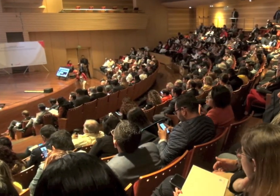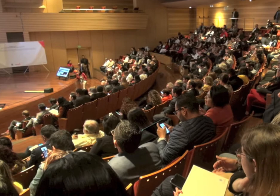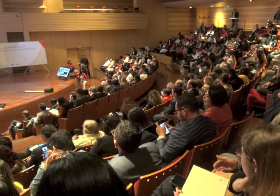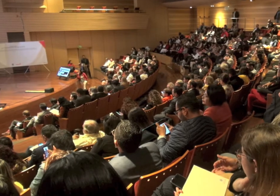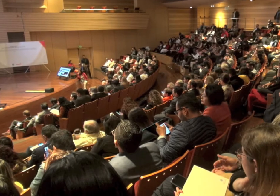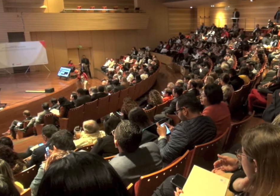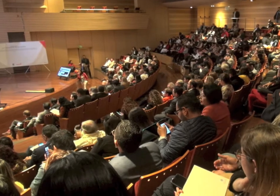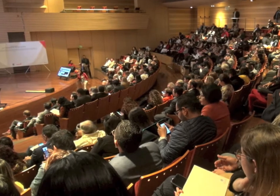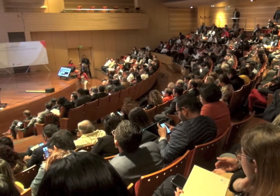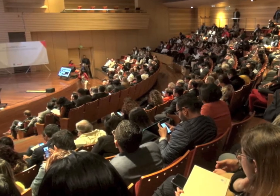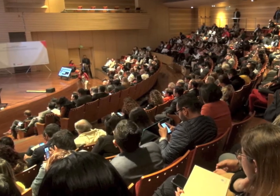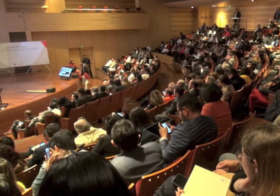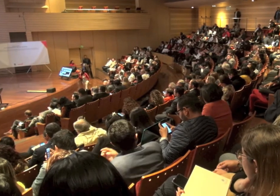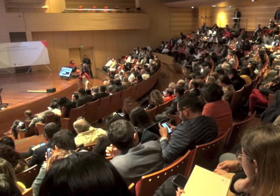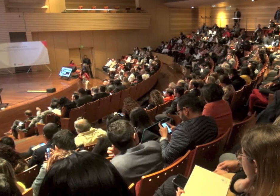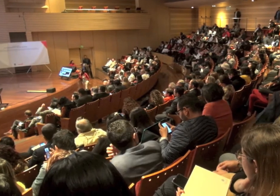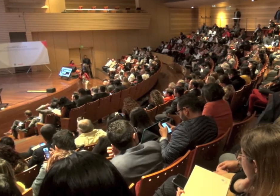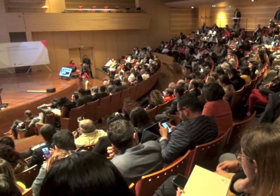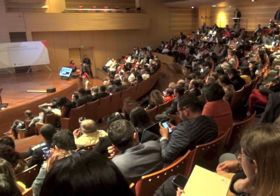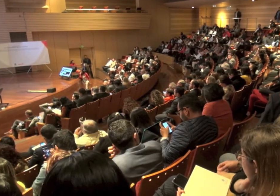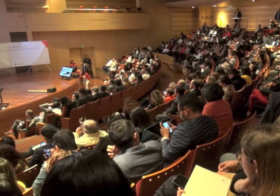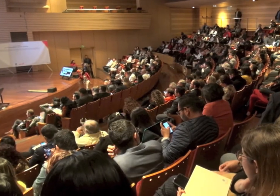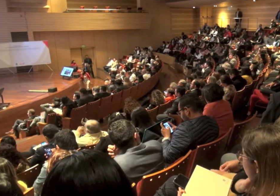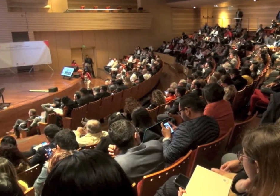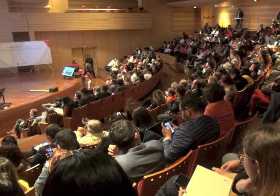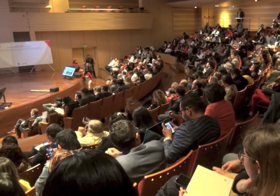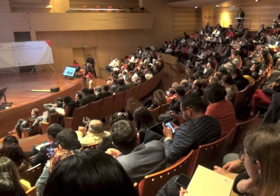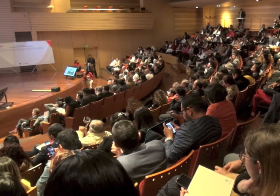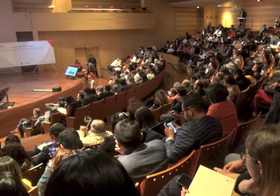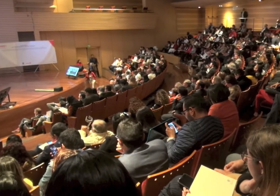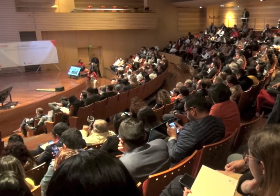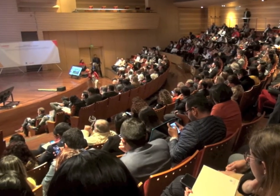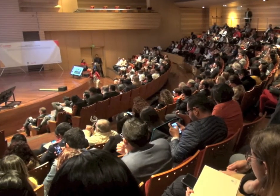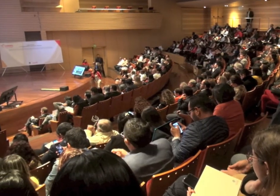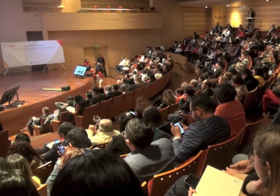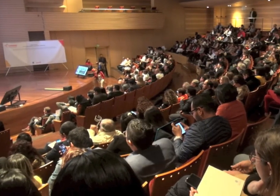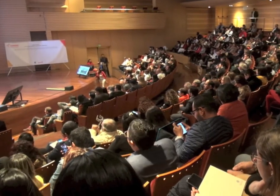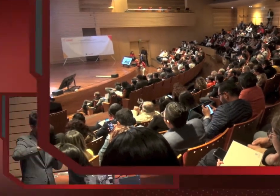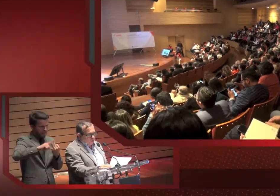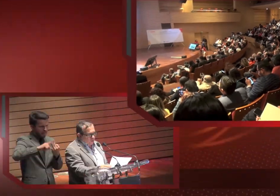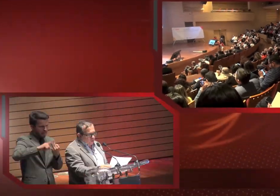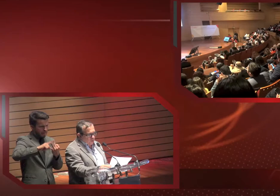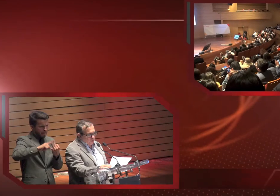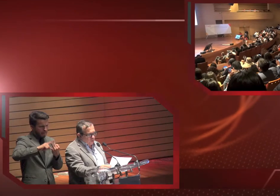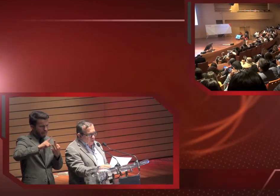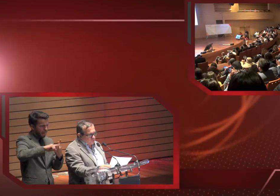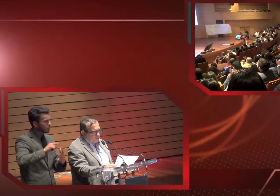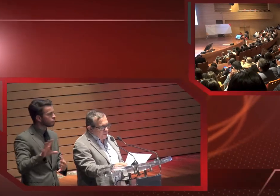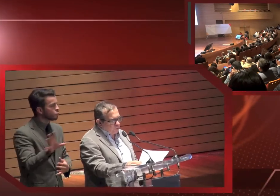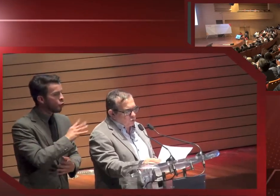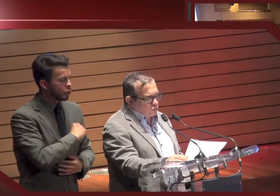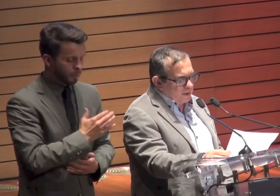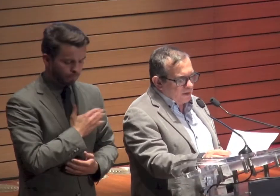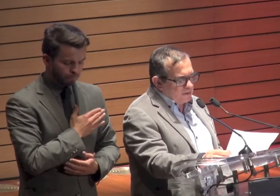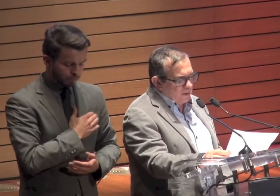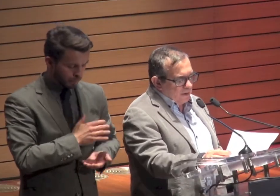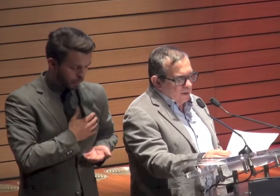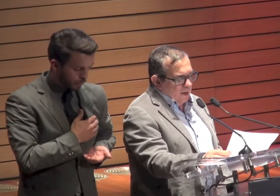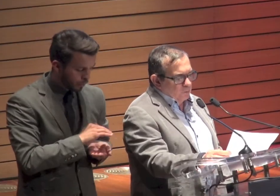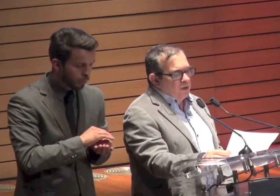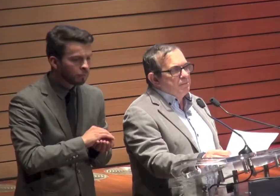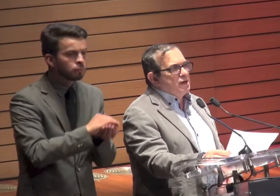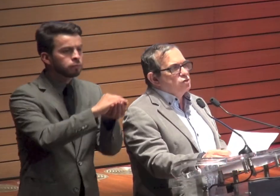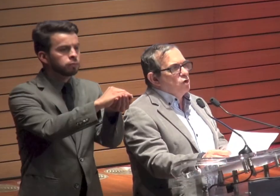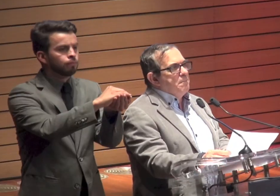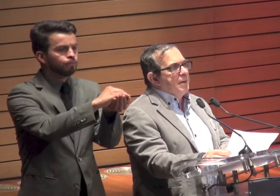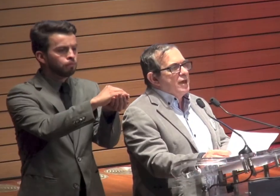regiones, desde las localidades y la inmensa geografía rural colombiana se levanten oraciones de todos ustedes